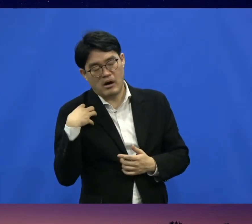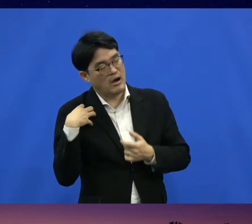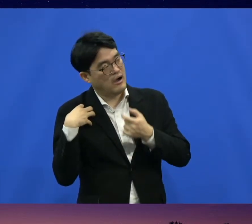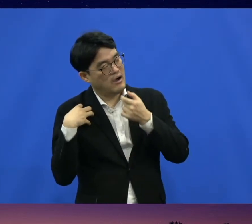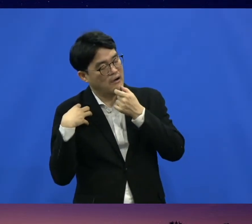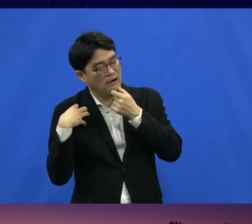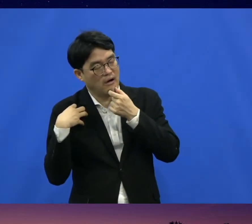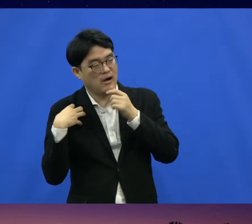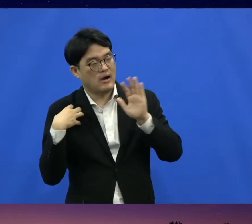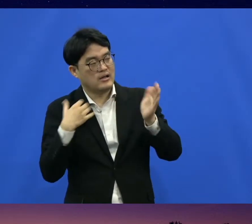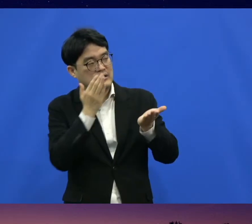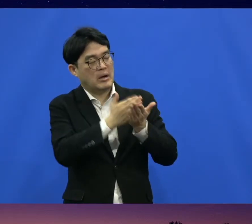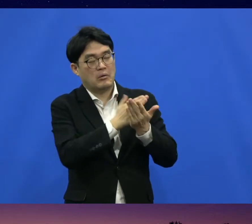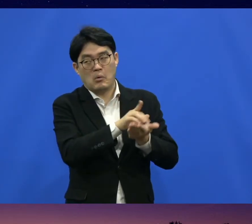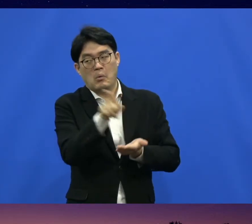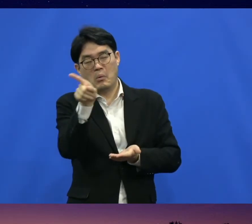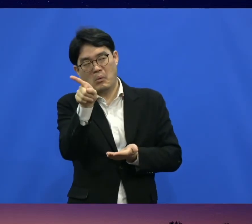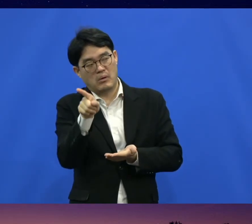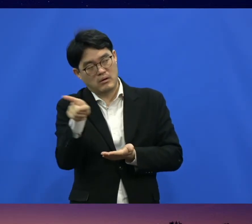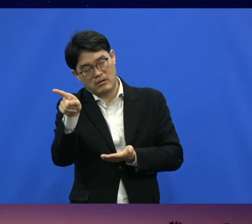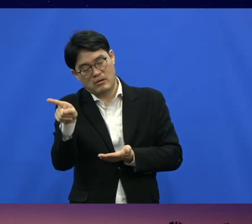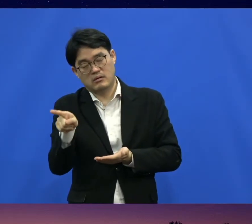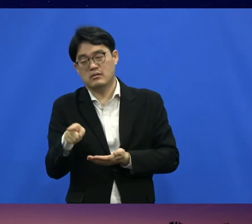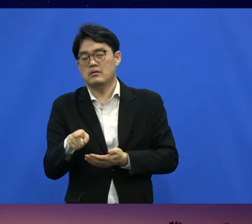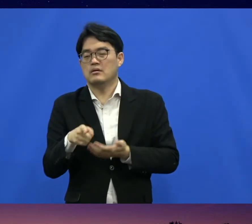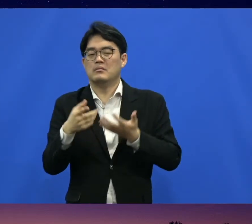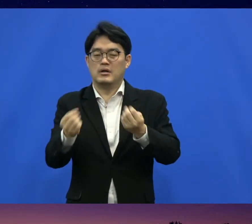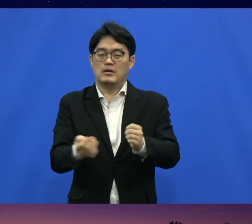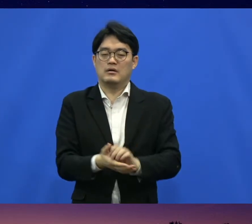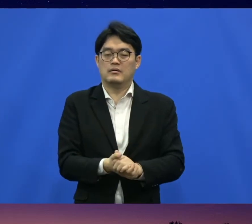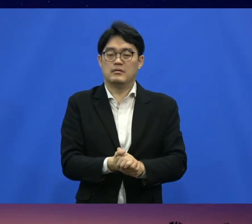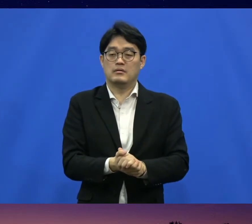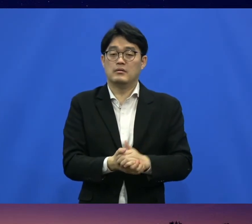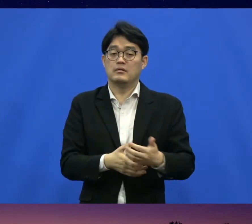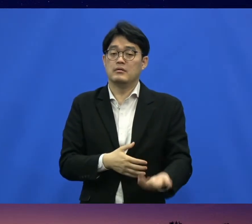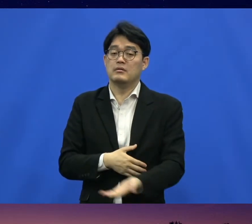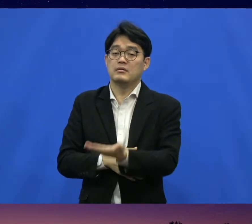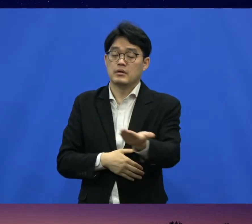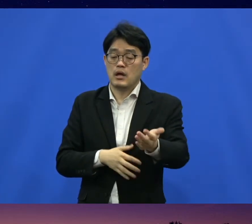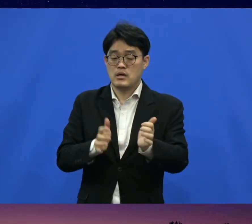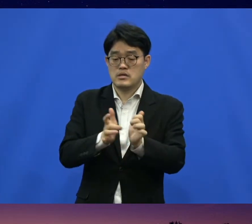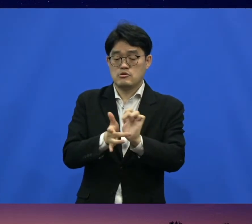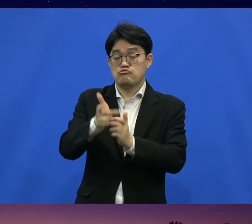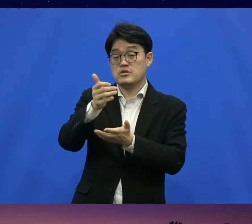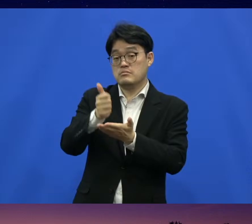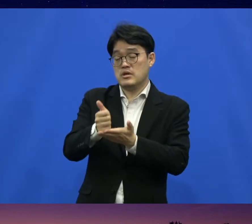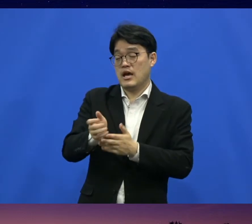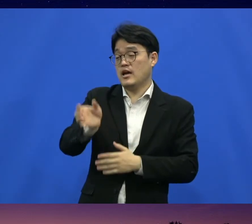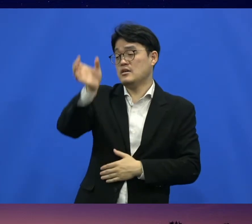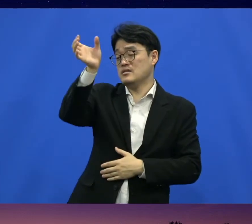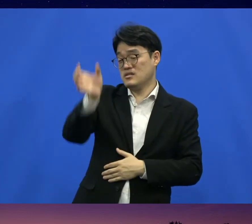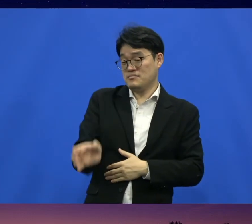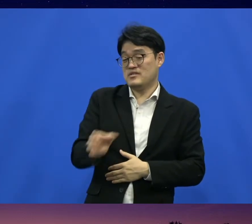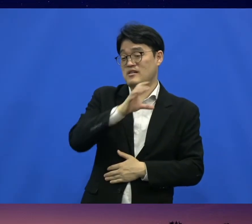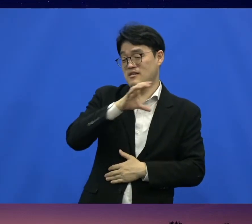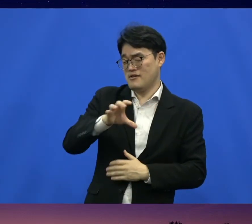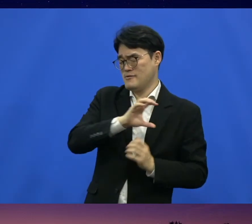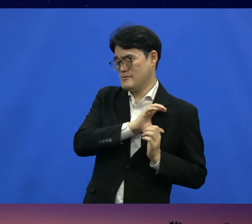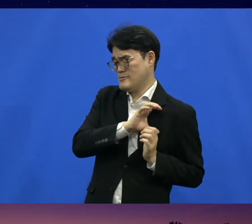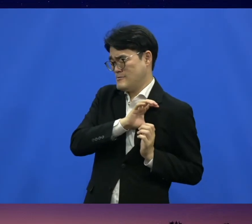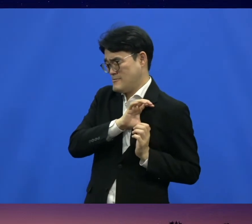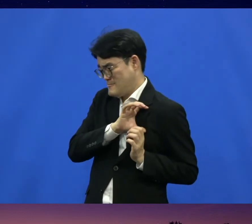여러분, 예수님이 십자가를 지고 가실 때, 갈보리 언덕으로 올라가실 때에 십자가의 형틀을, 그 무거운 형틀을 메고